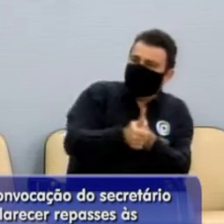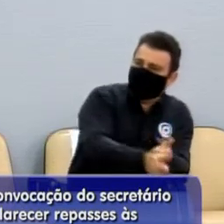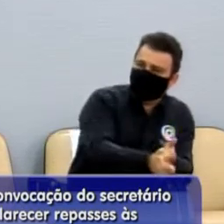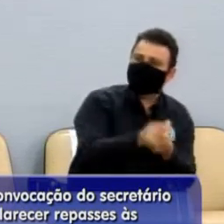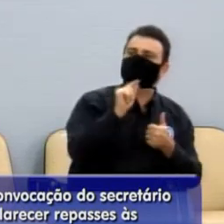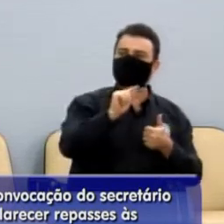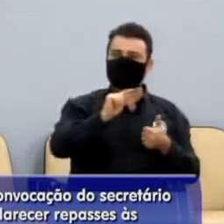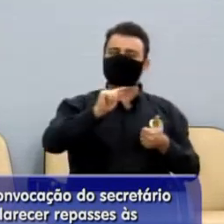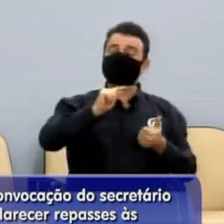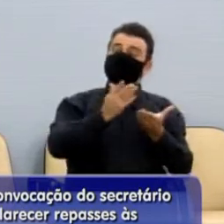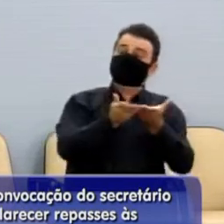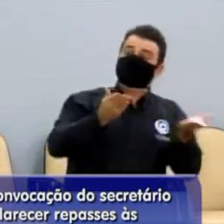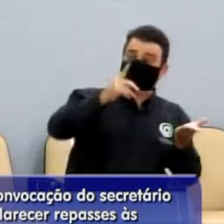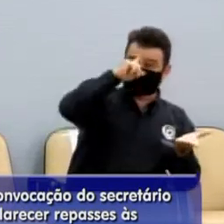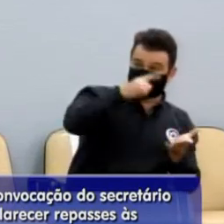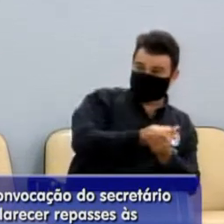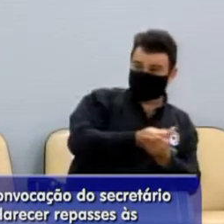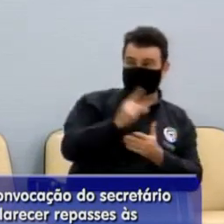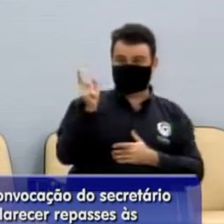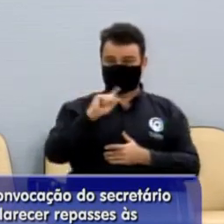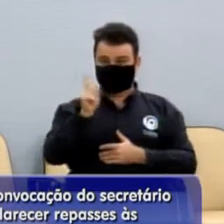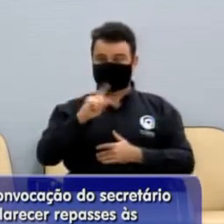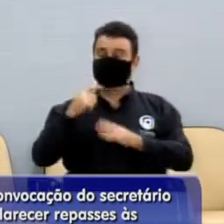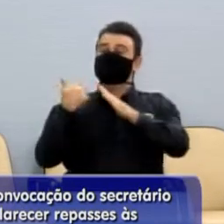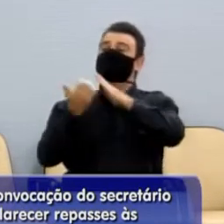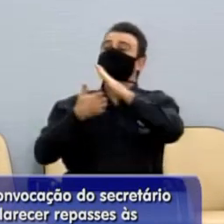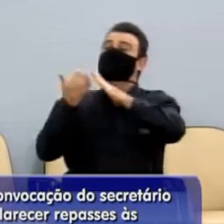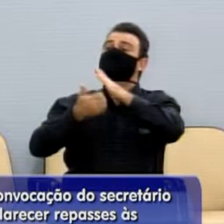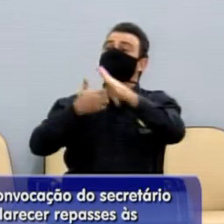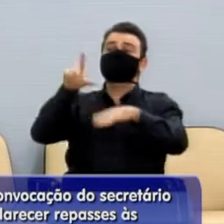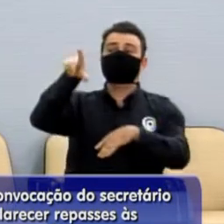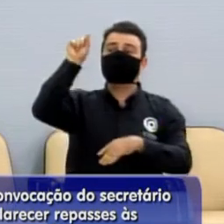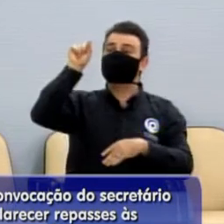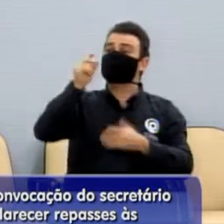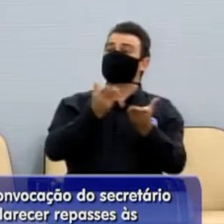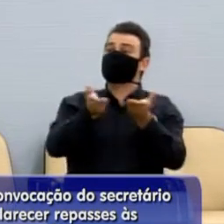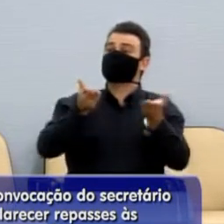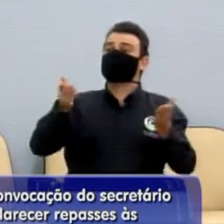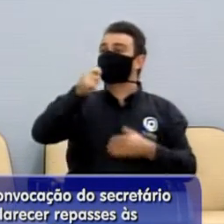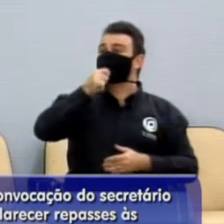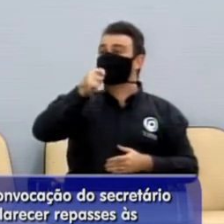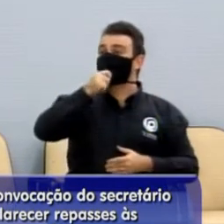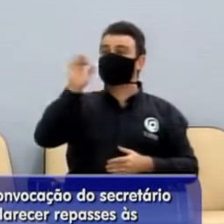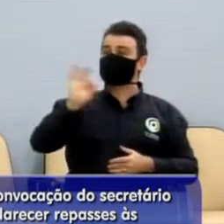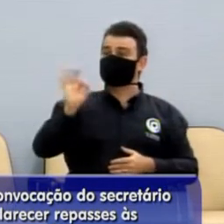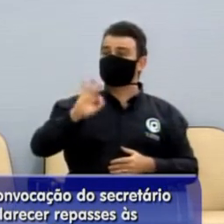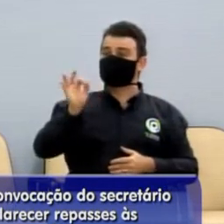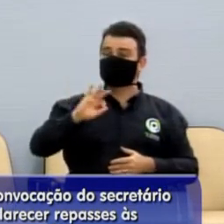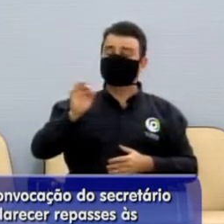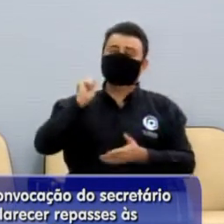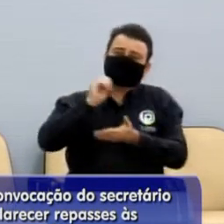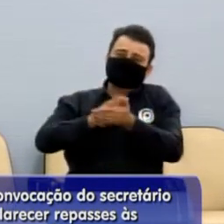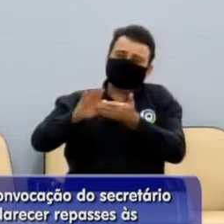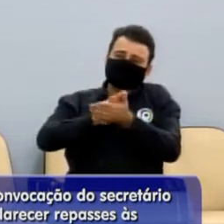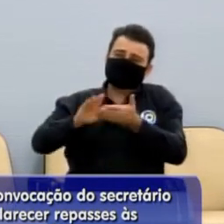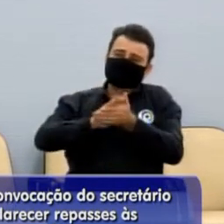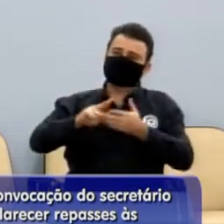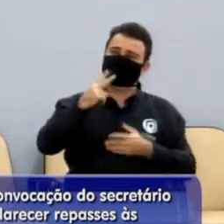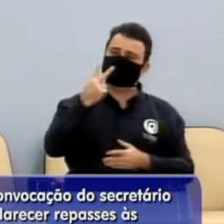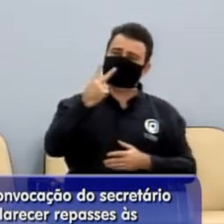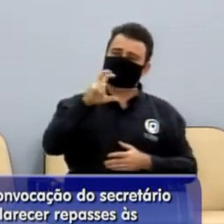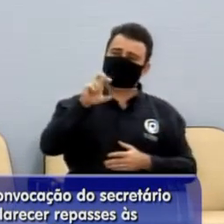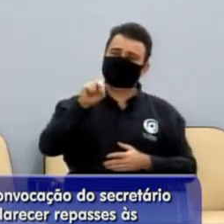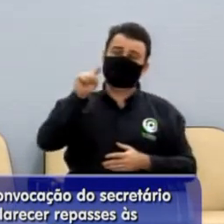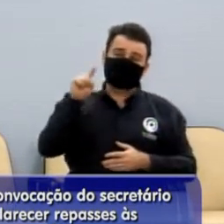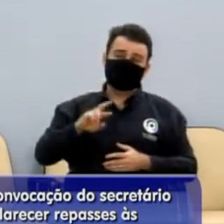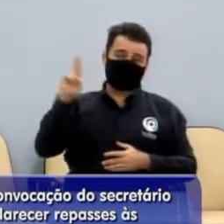licitação. Contratou uma empresa sem licitação, com gasto mais de R$250 mil.